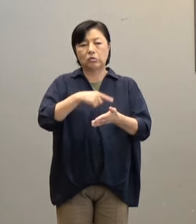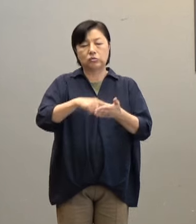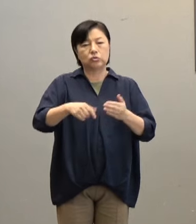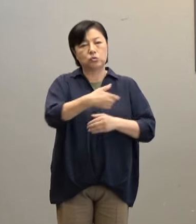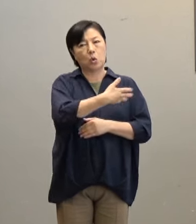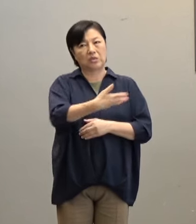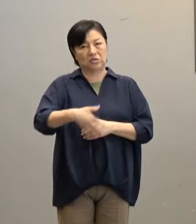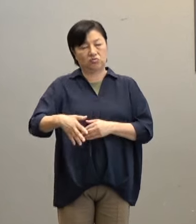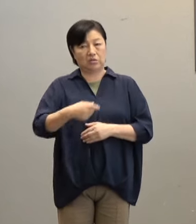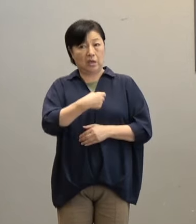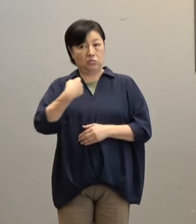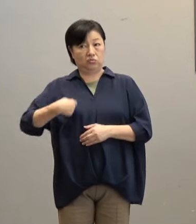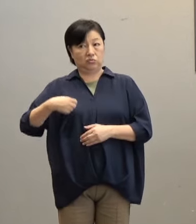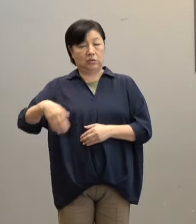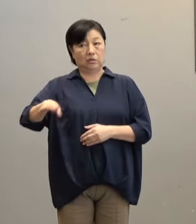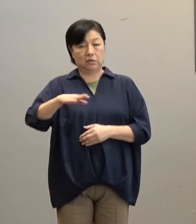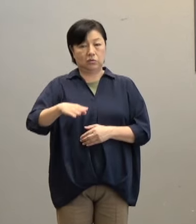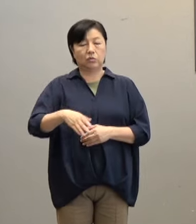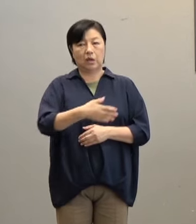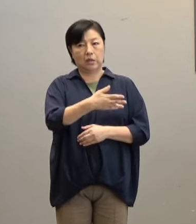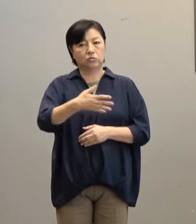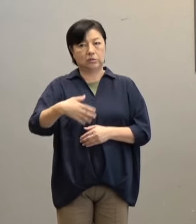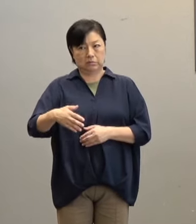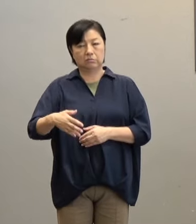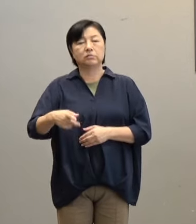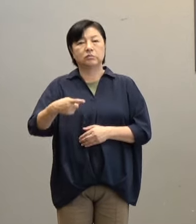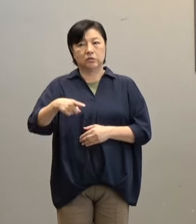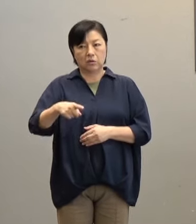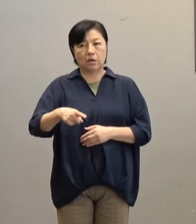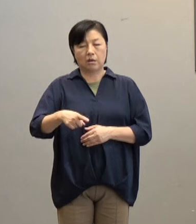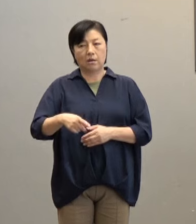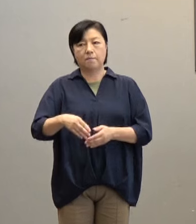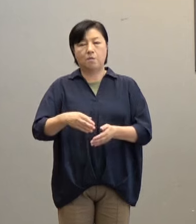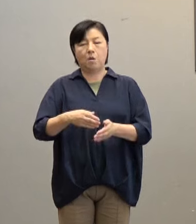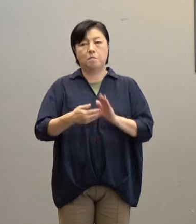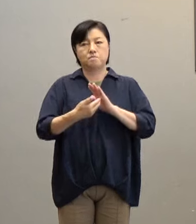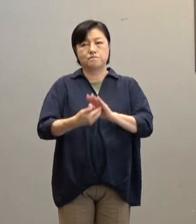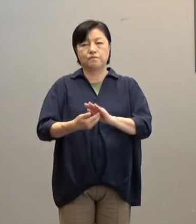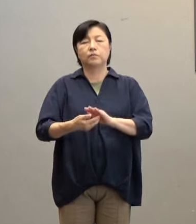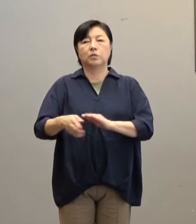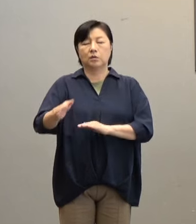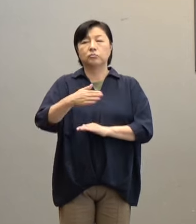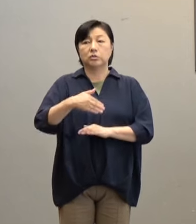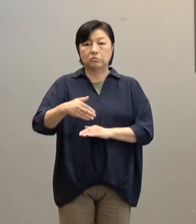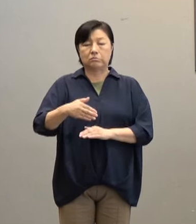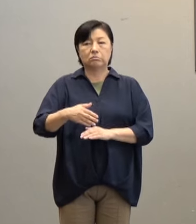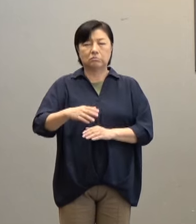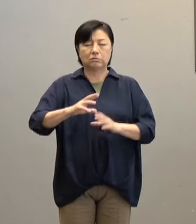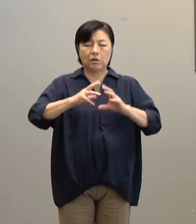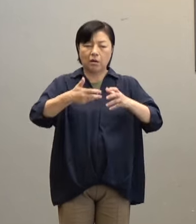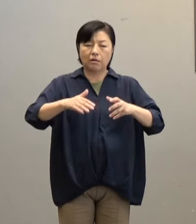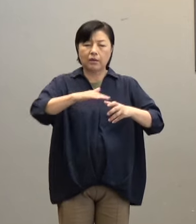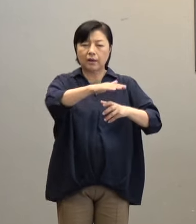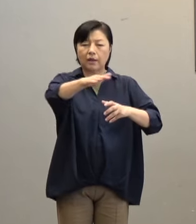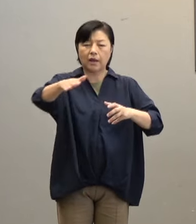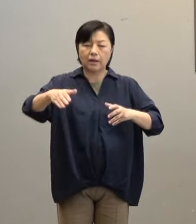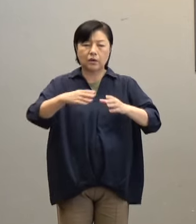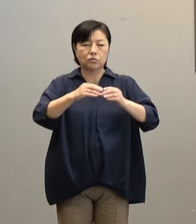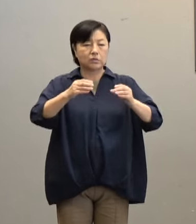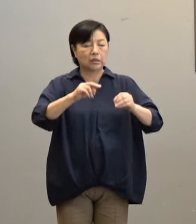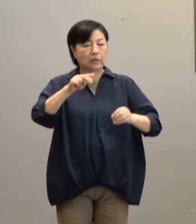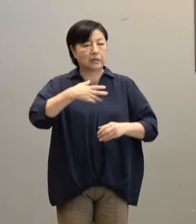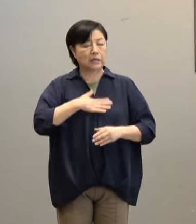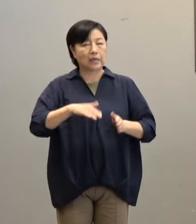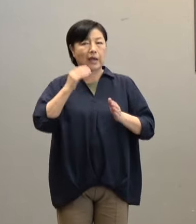が水産物について禁輸という形になったりとか、やはりなかなか海外からはこう理解が得られない部分もありますけれ